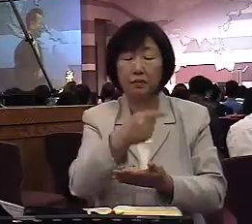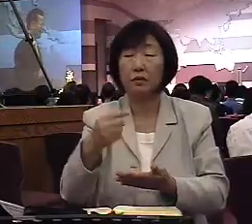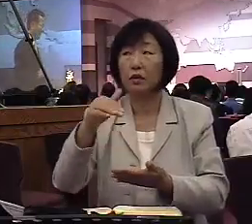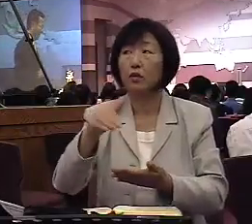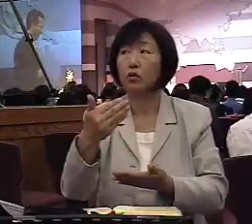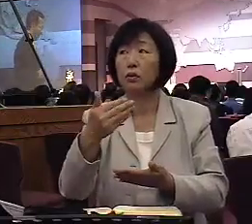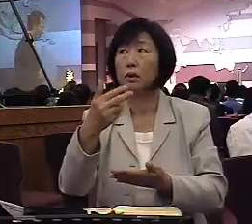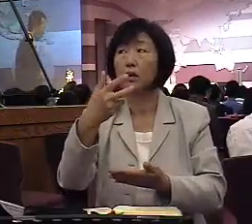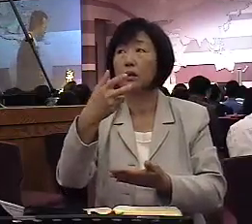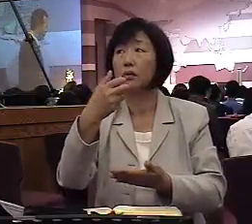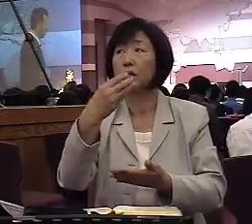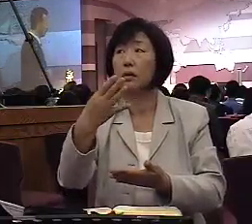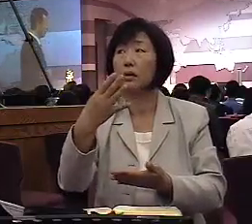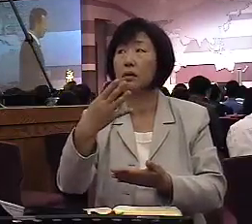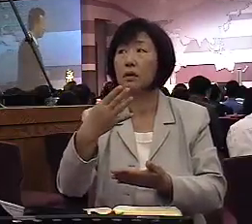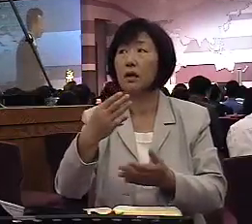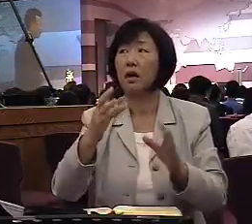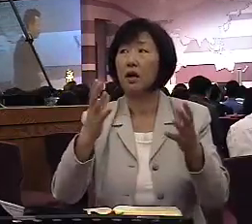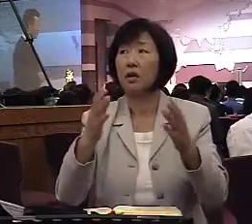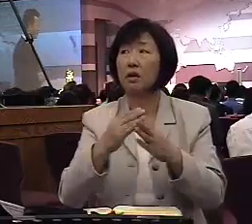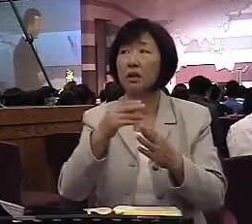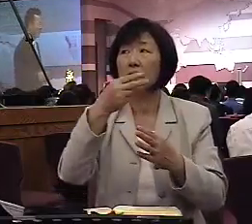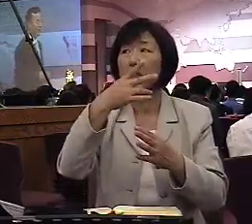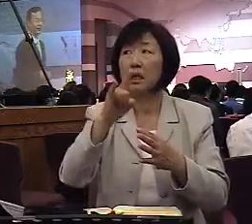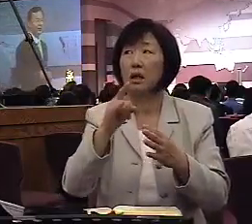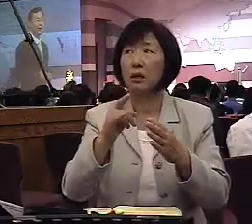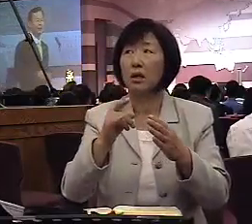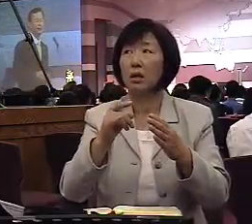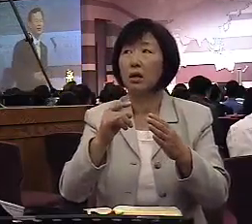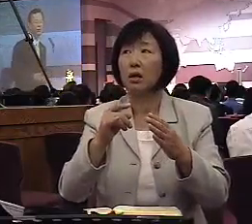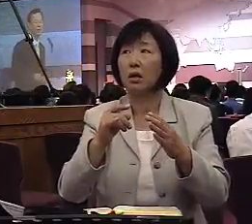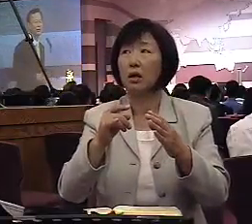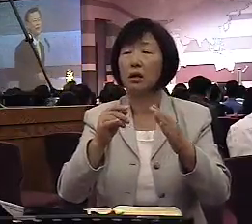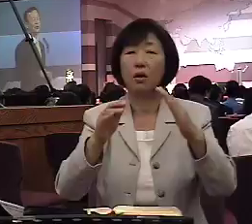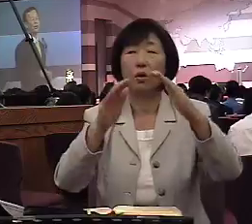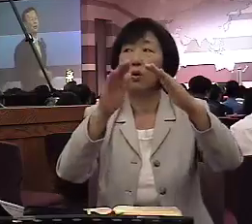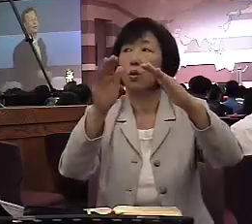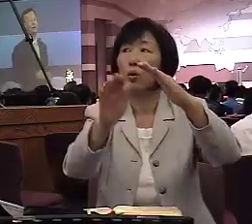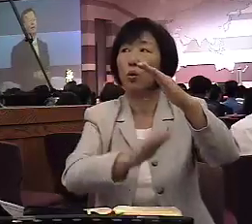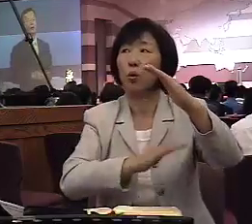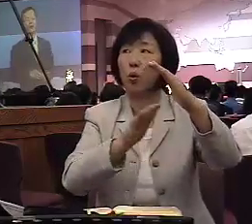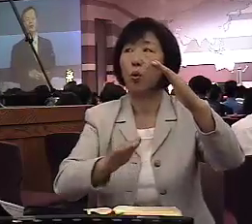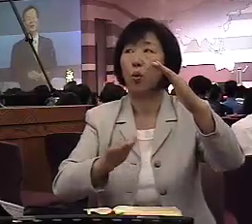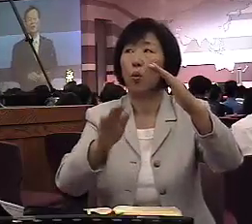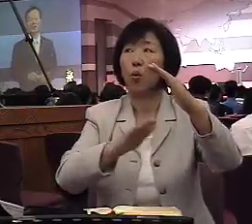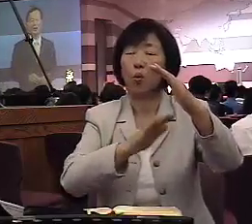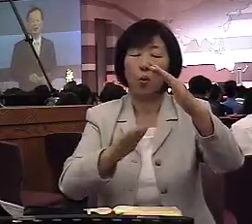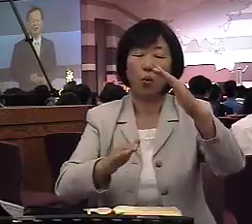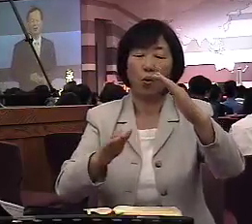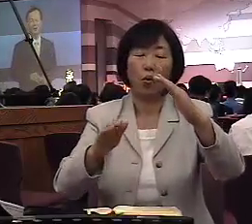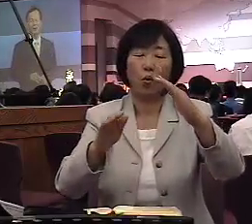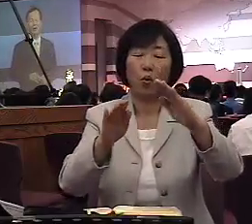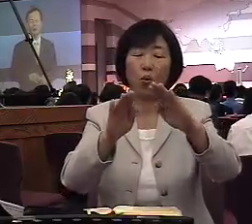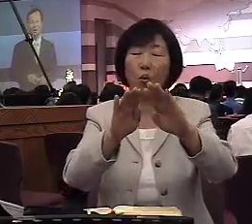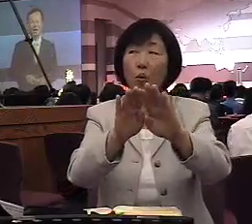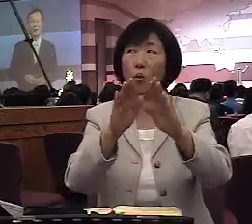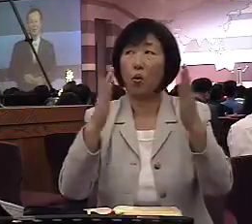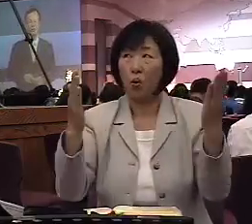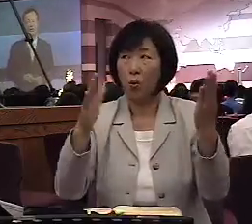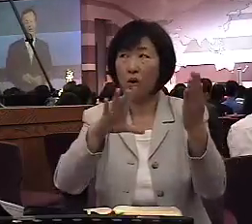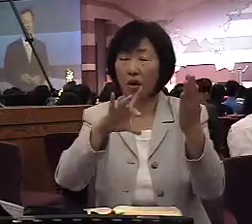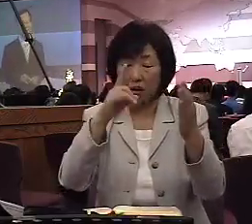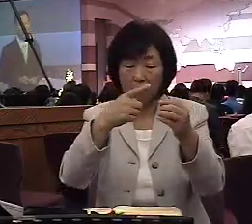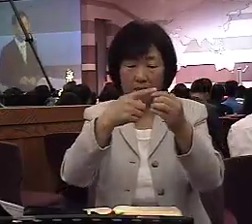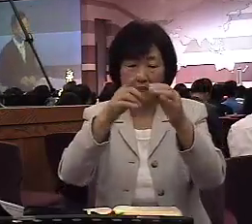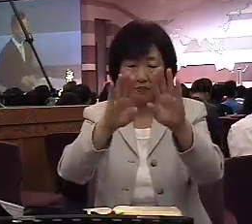기억이 나는 어린이 대공원이 처음 열렸습니다. 저희 아버님이 저와 제 동생을 데리고 이제 그 대공원에